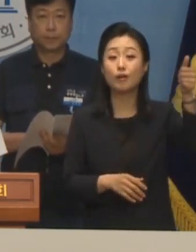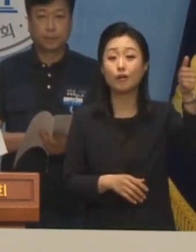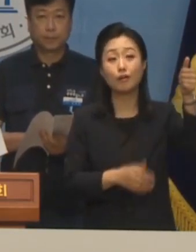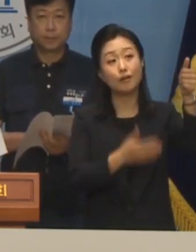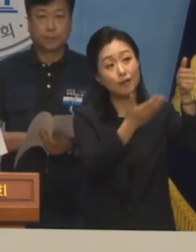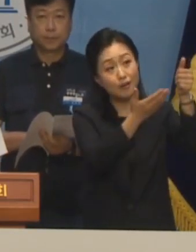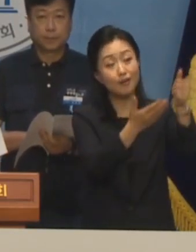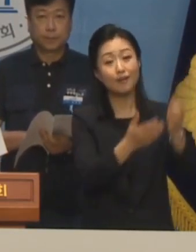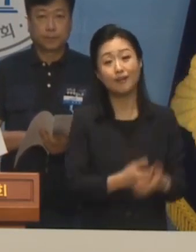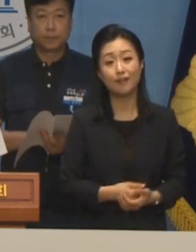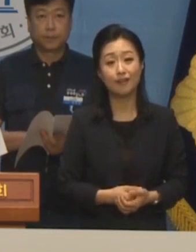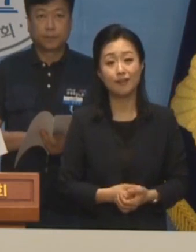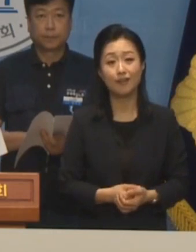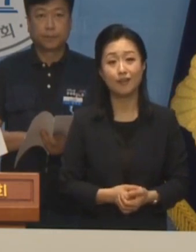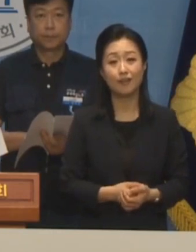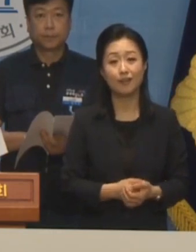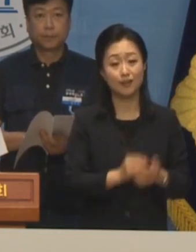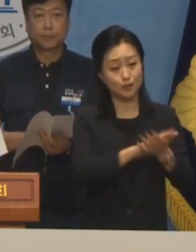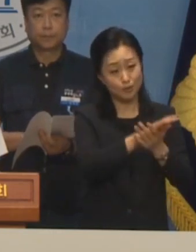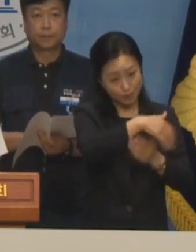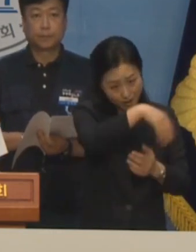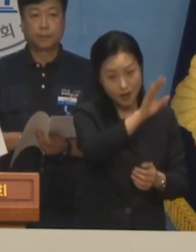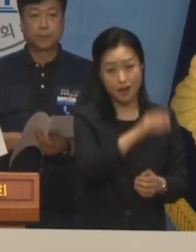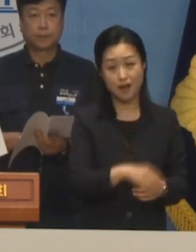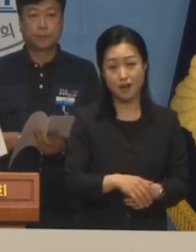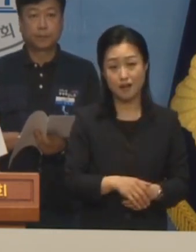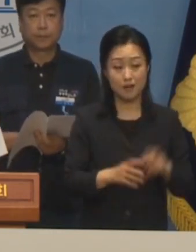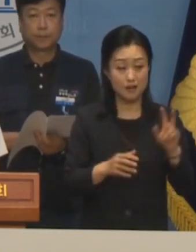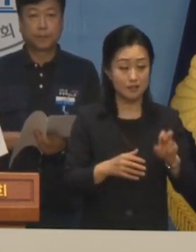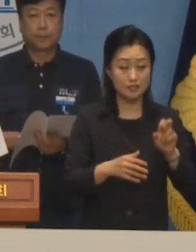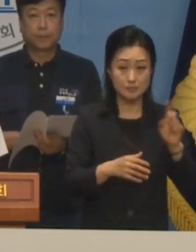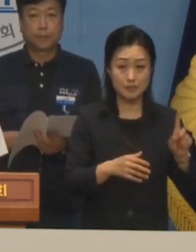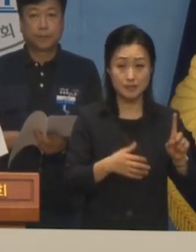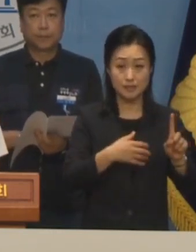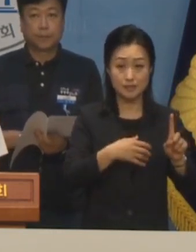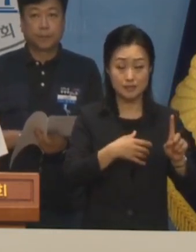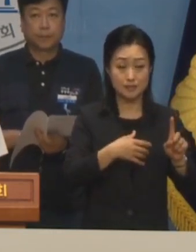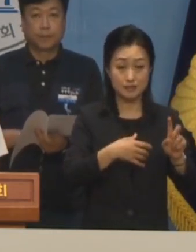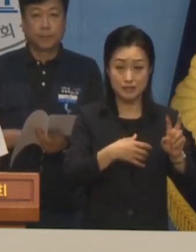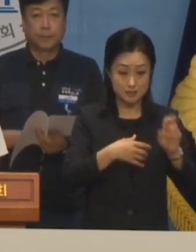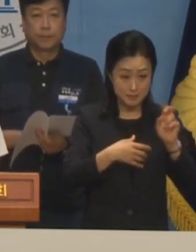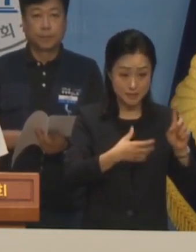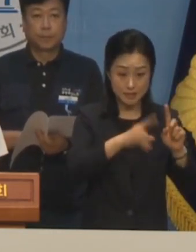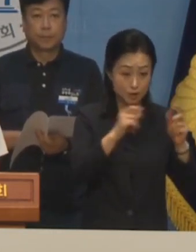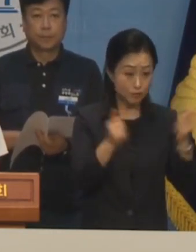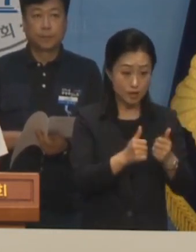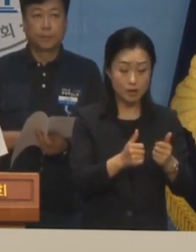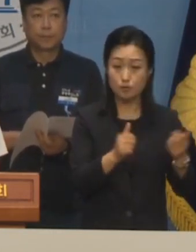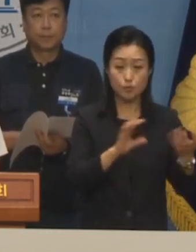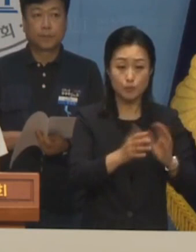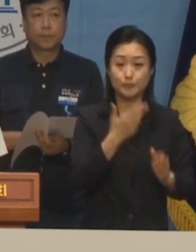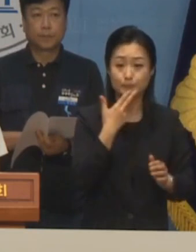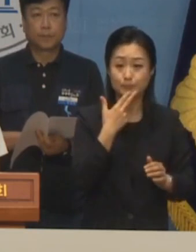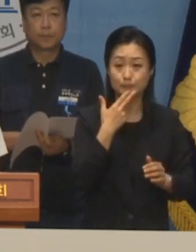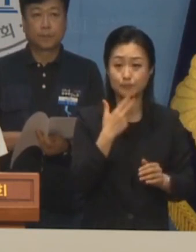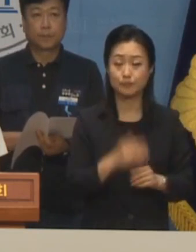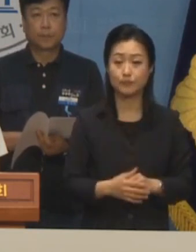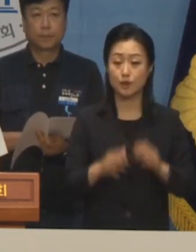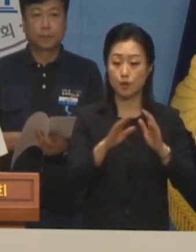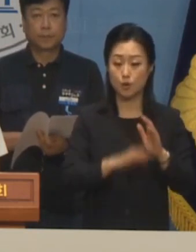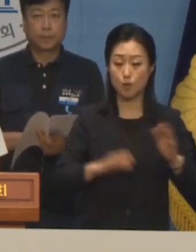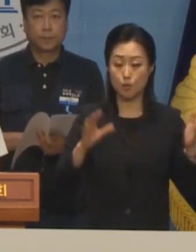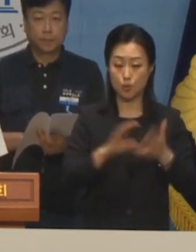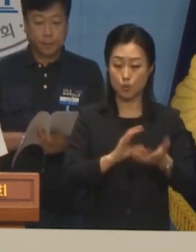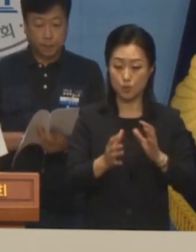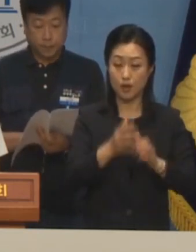대통령 그리고 22대 국회에서도 찾아볼 수 없습니다. 국민연금